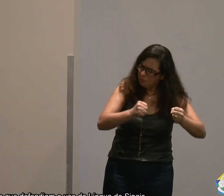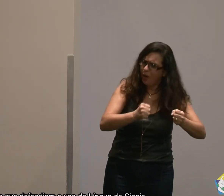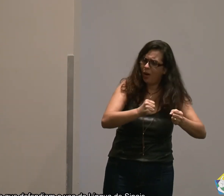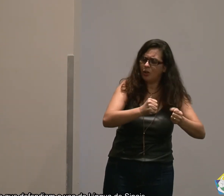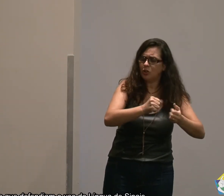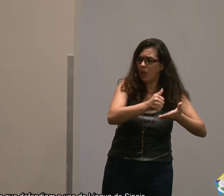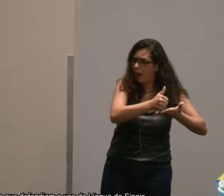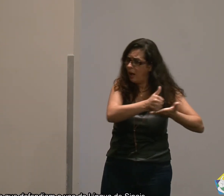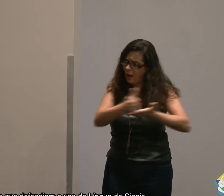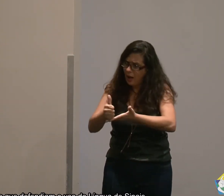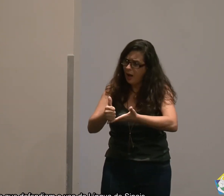o uso da língua de sinais